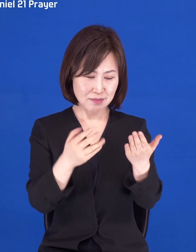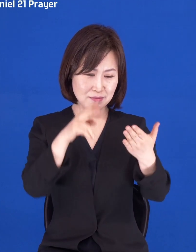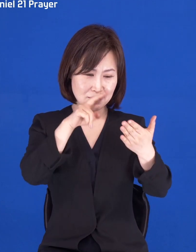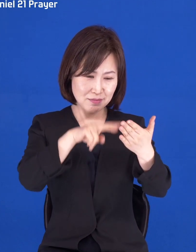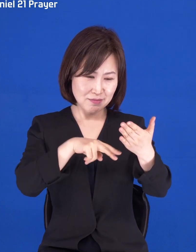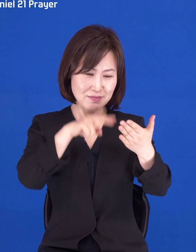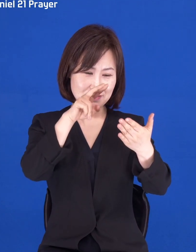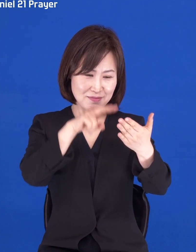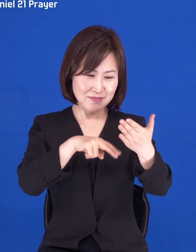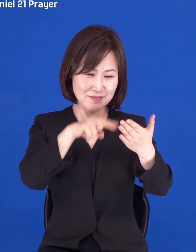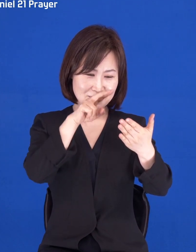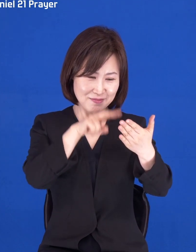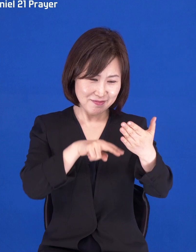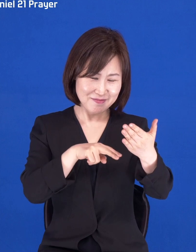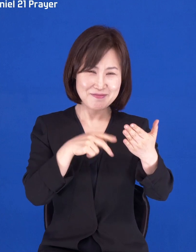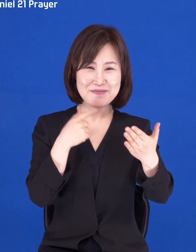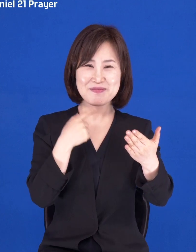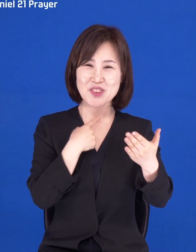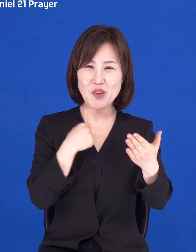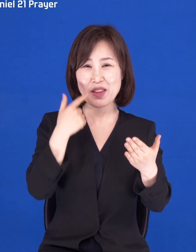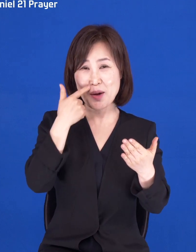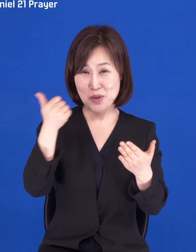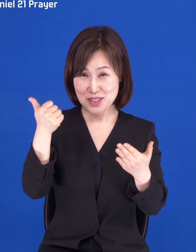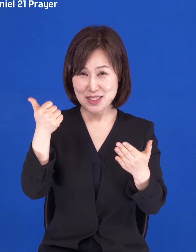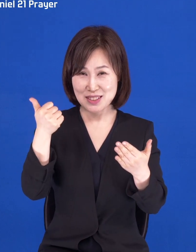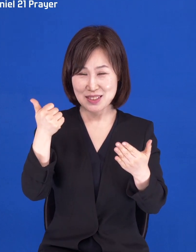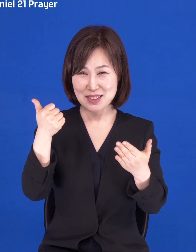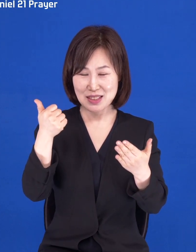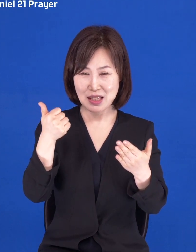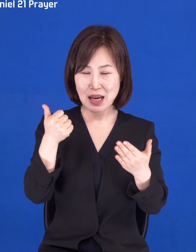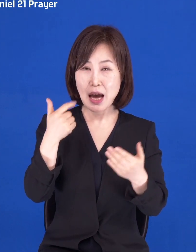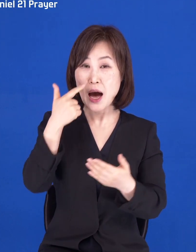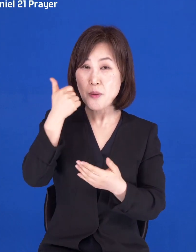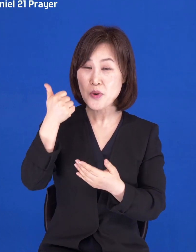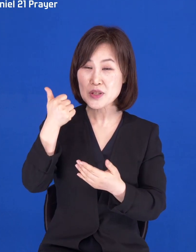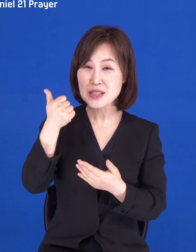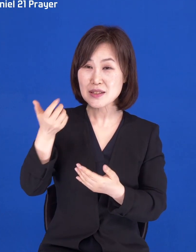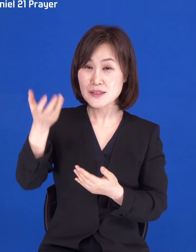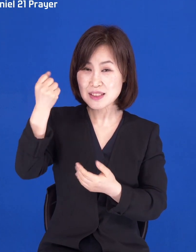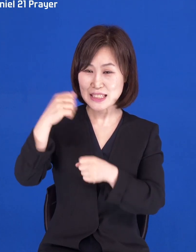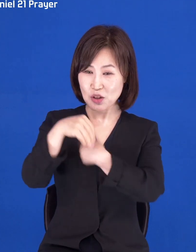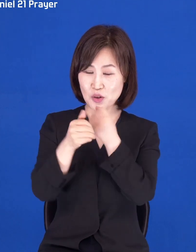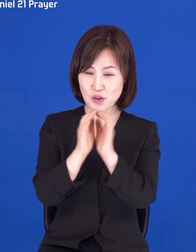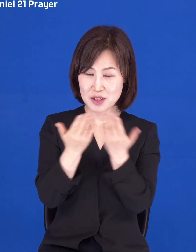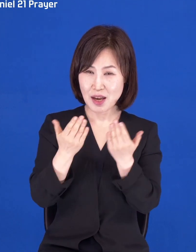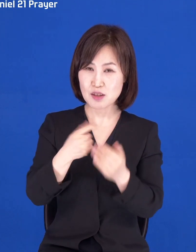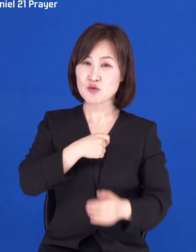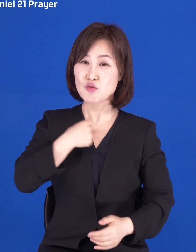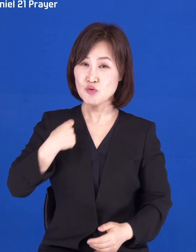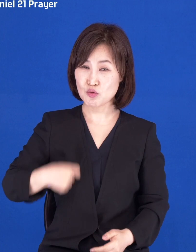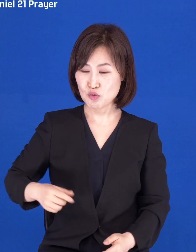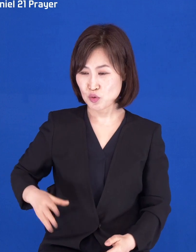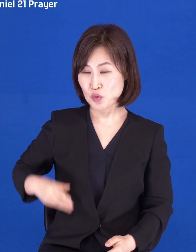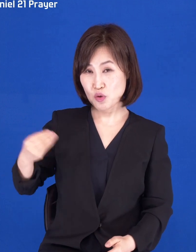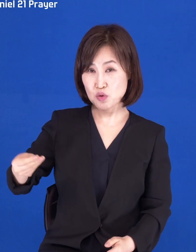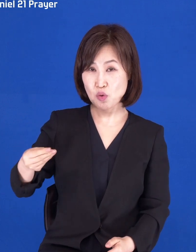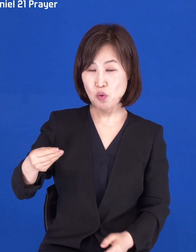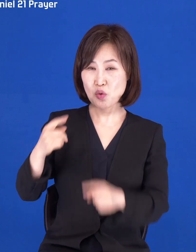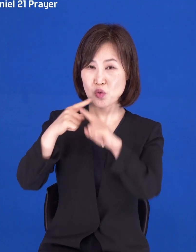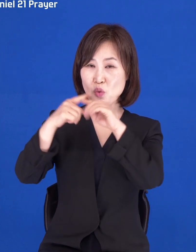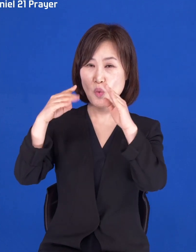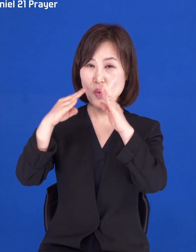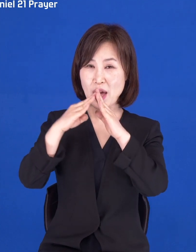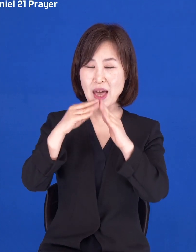말씀을 보셨습니다. 아버지께서 보시던 성경책은 중국의 조선족 교회